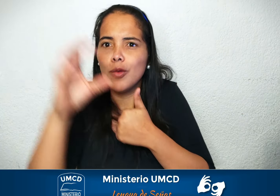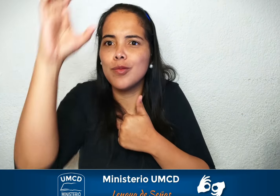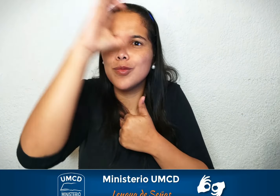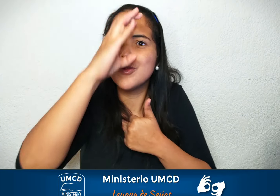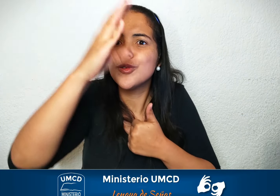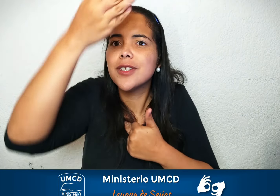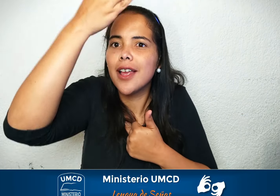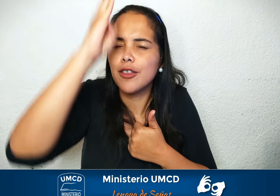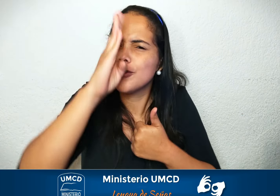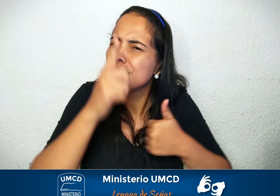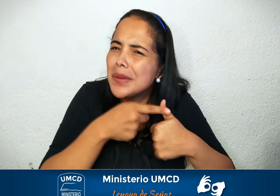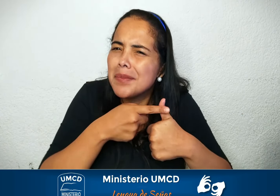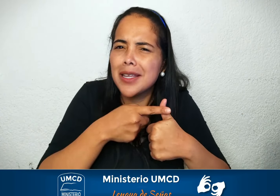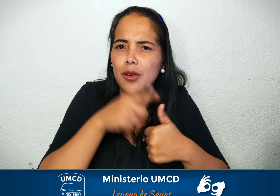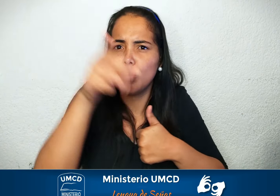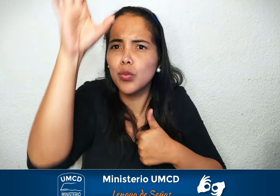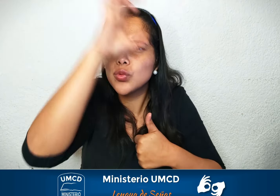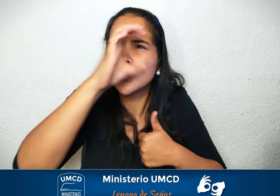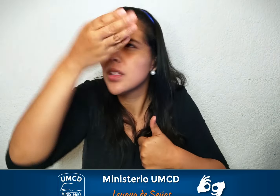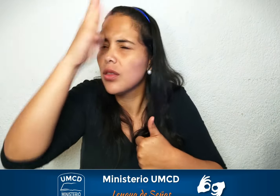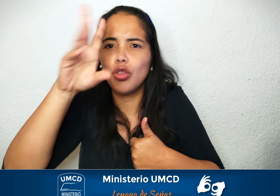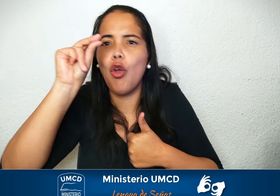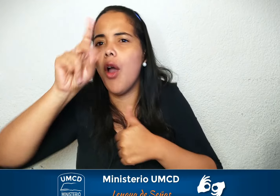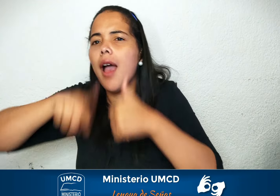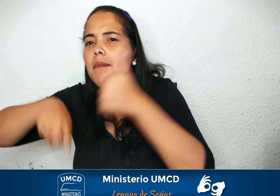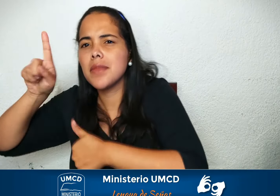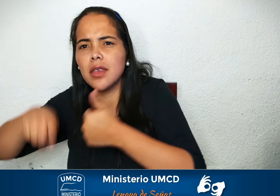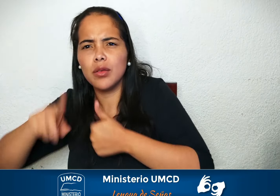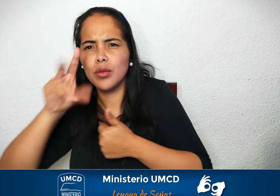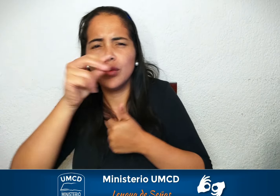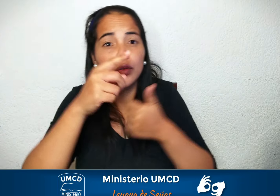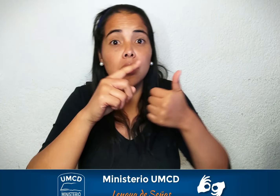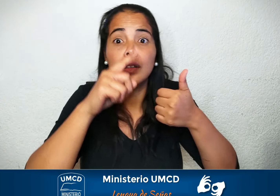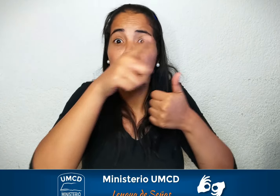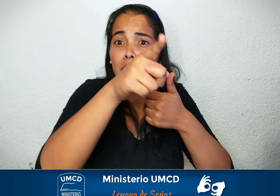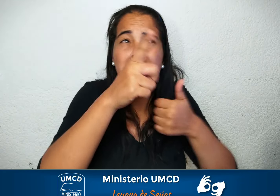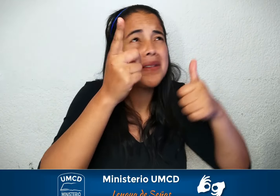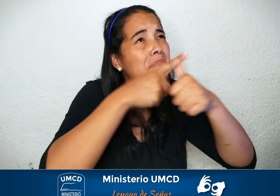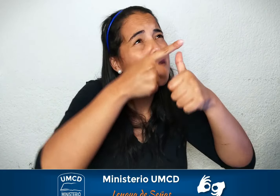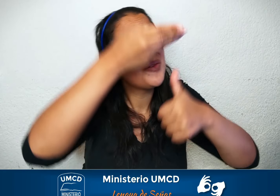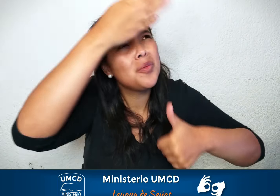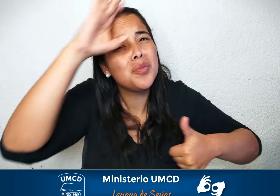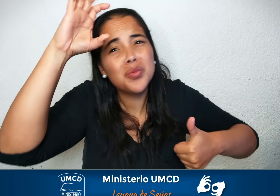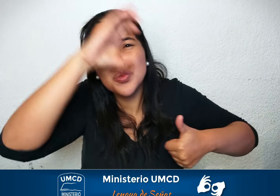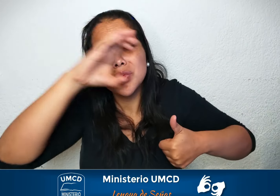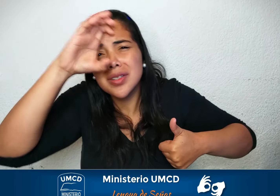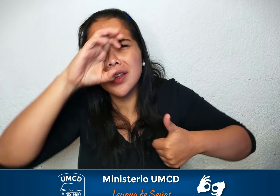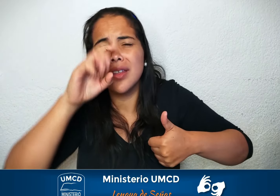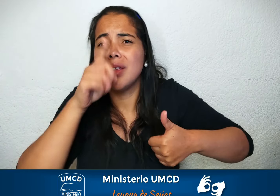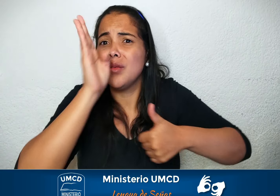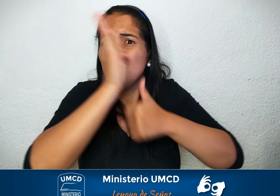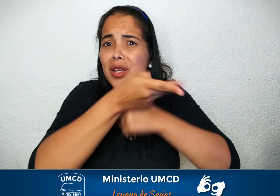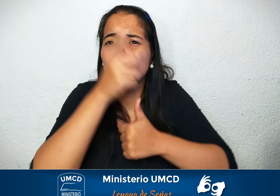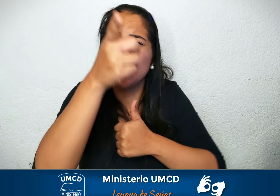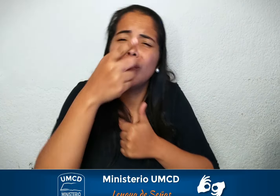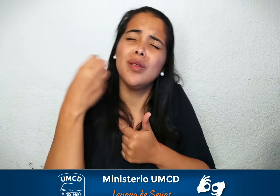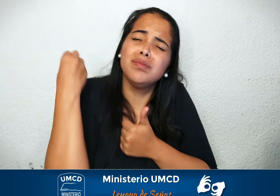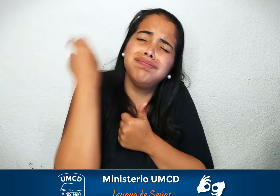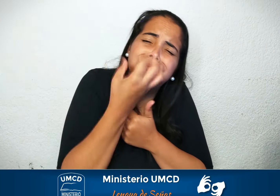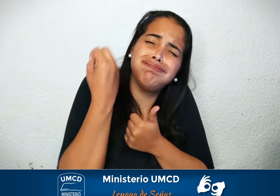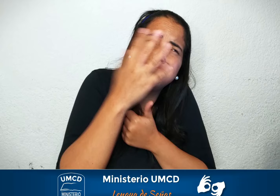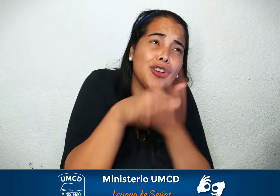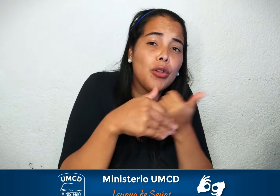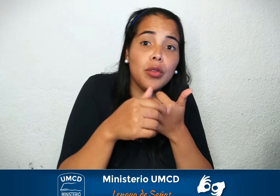a la presencia de Dios, que eso sea lo primero que hagas. Descarga todo lo que hay en ti delante de Dios.